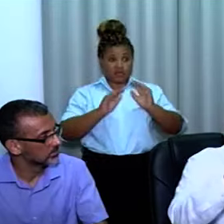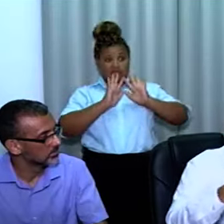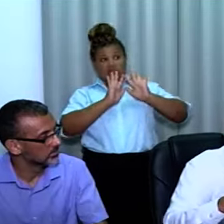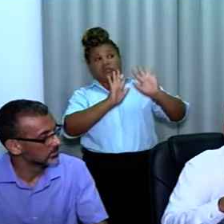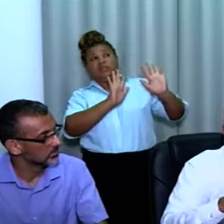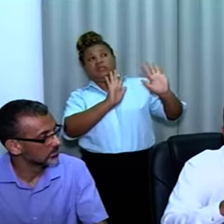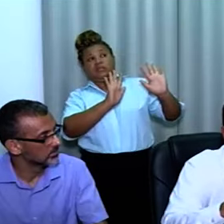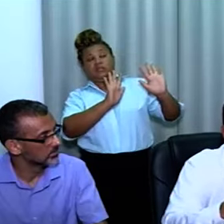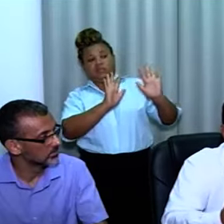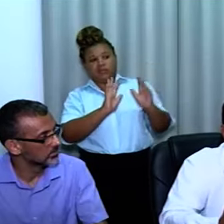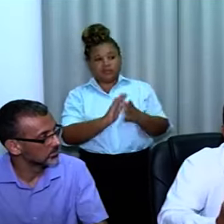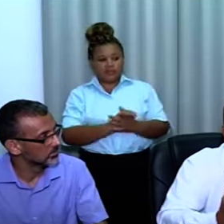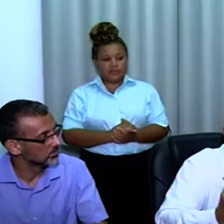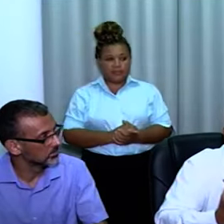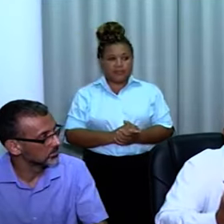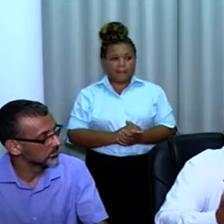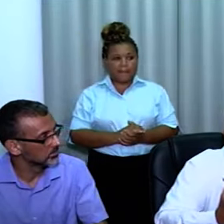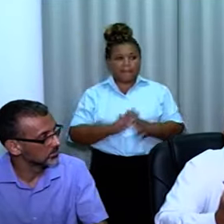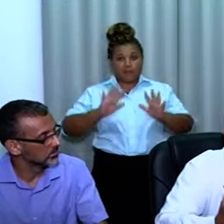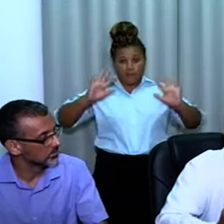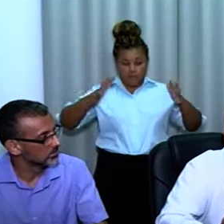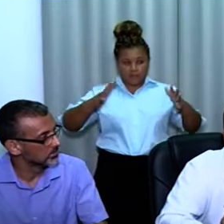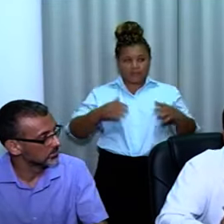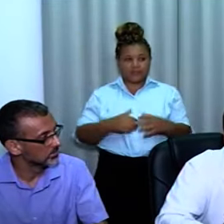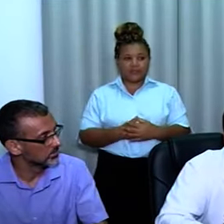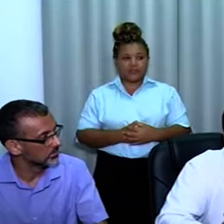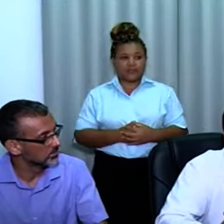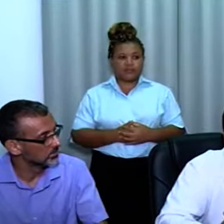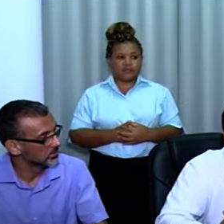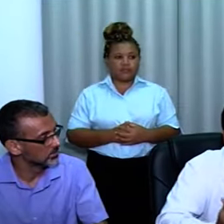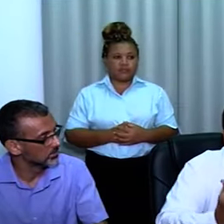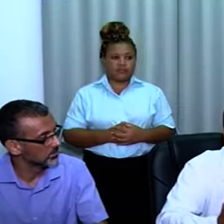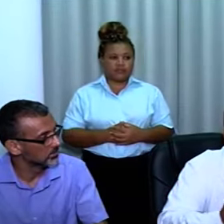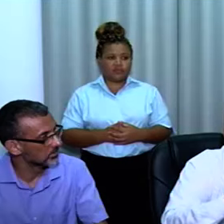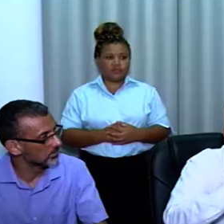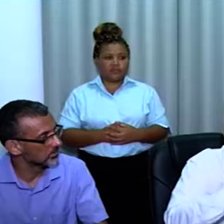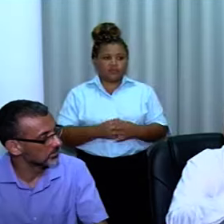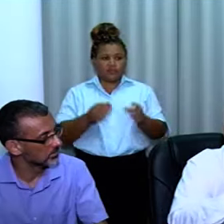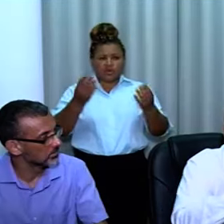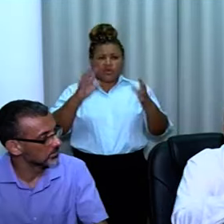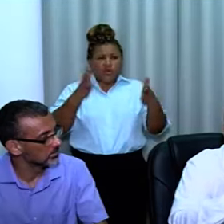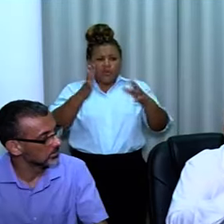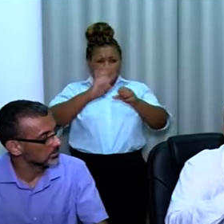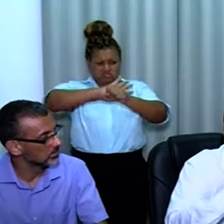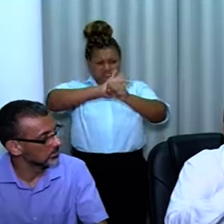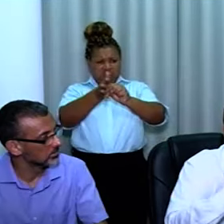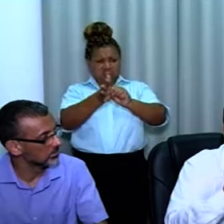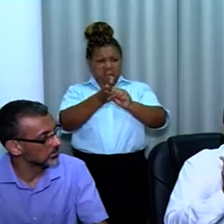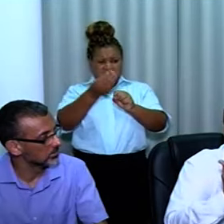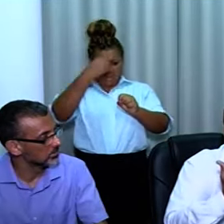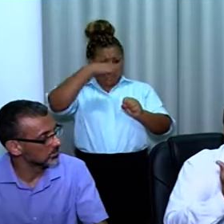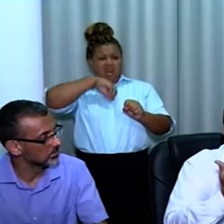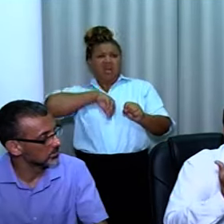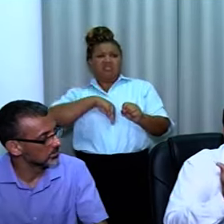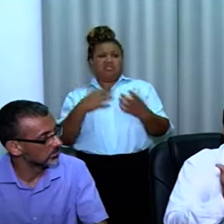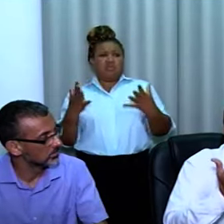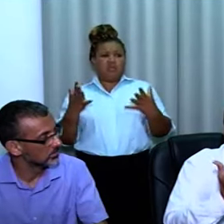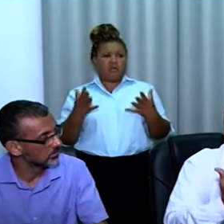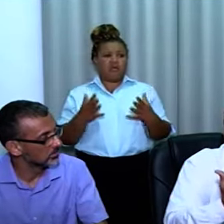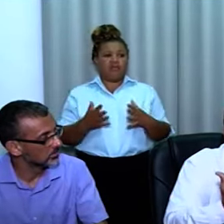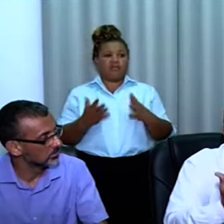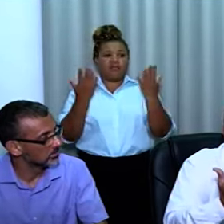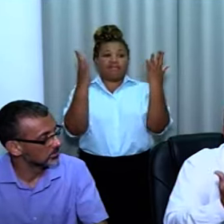canal. Donc, so, façon plus commune que l'infection arrive quand nous figurons, quand nous sommes dans l'eau, là, il entrave nous la main. Donc, so,